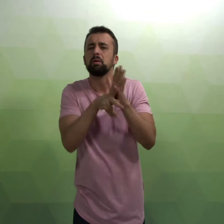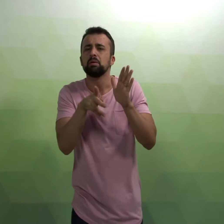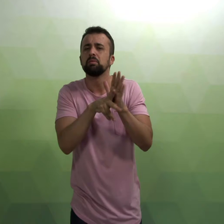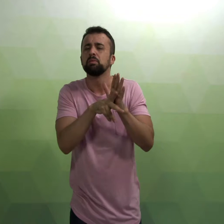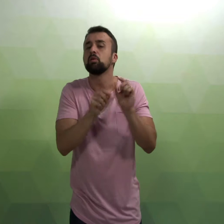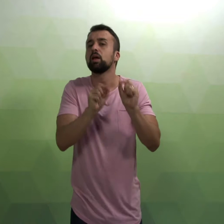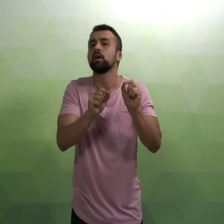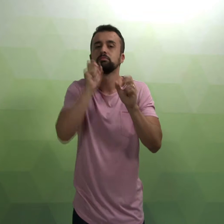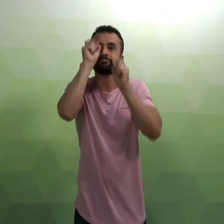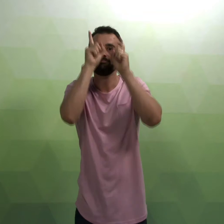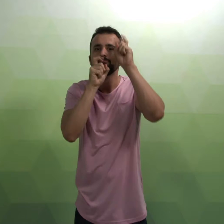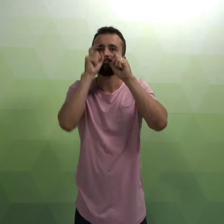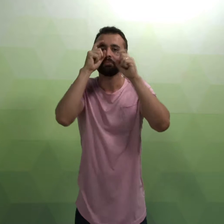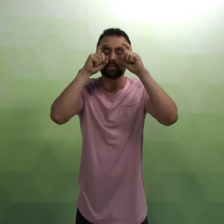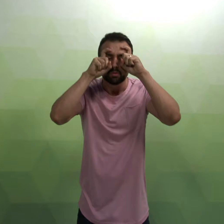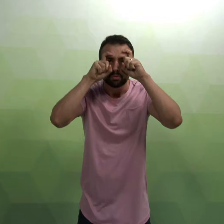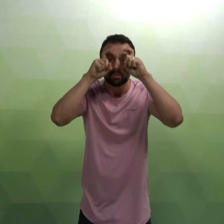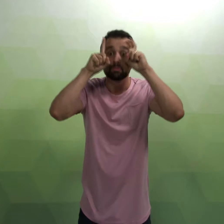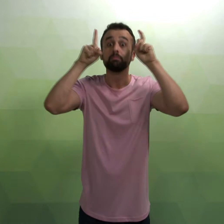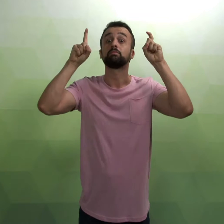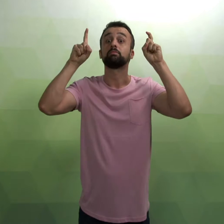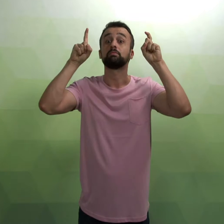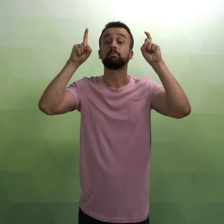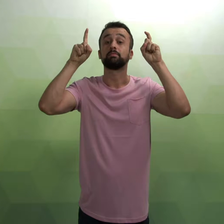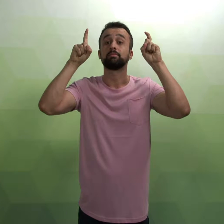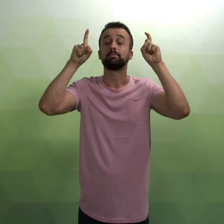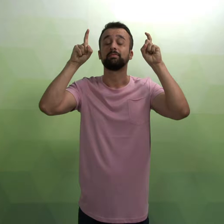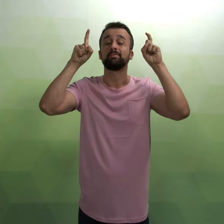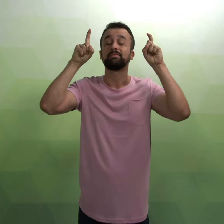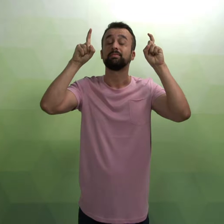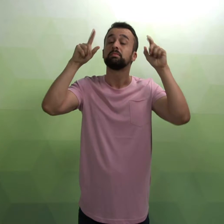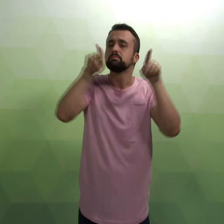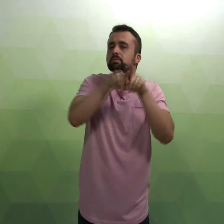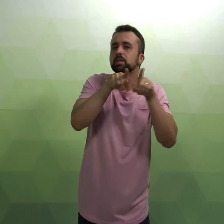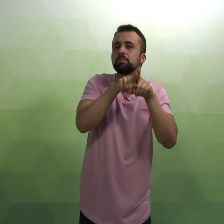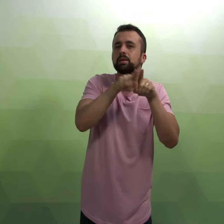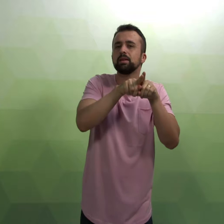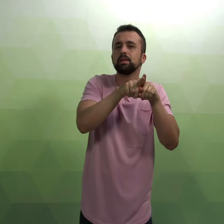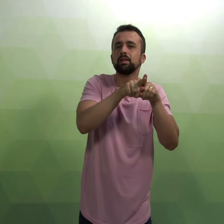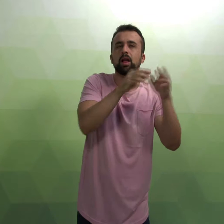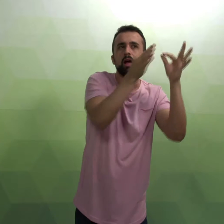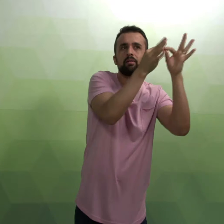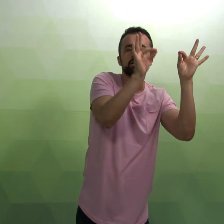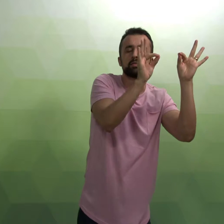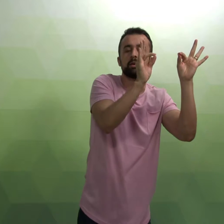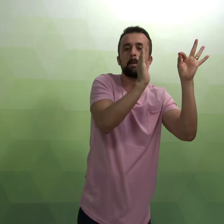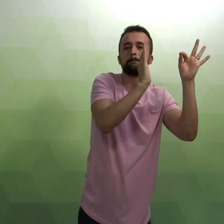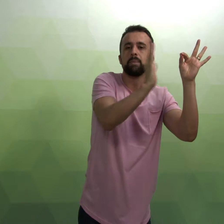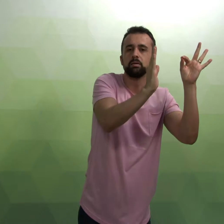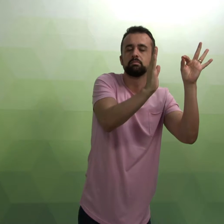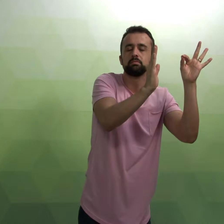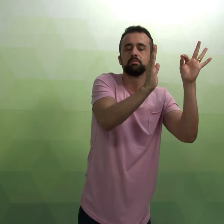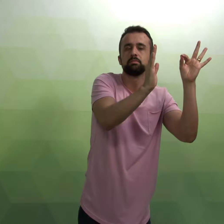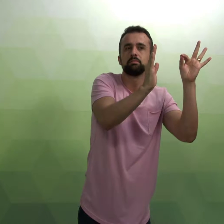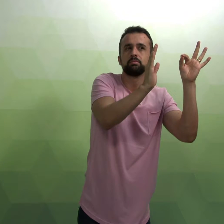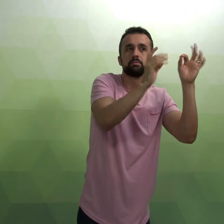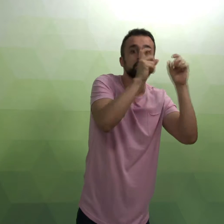e é caracterizado pela marcação não manual de elevação das sobrancelhas, além de uma